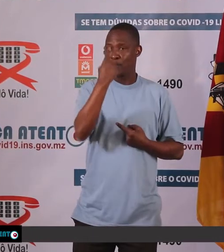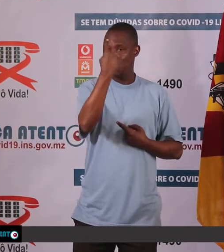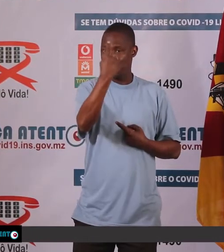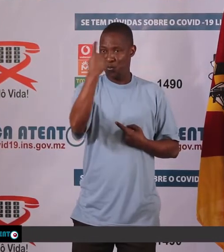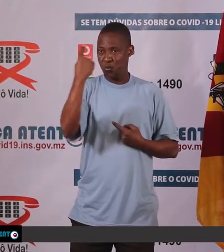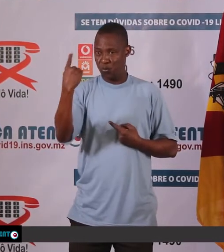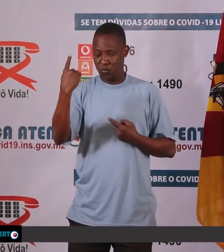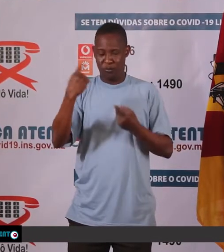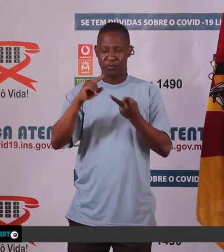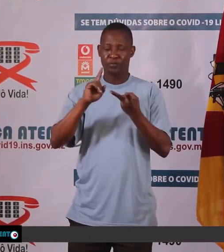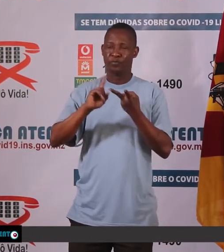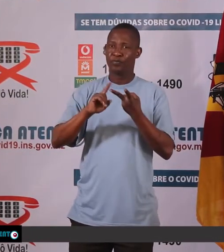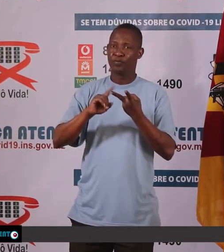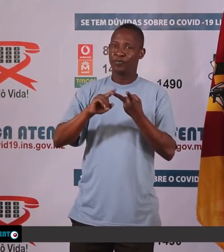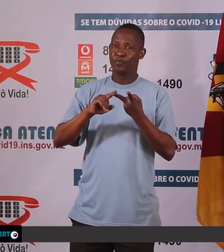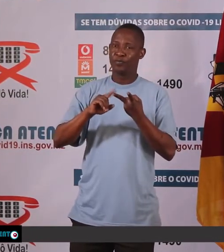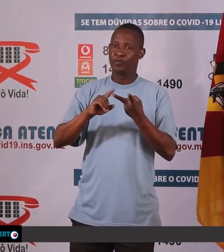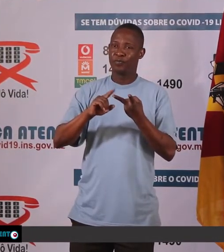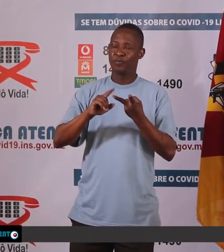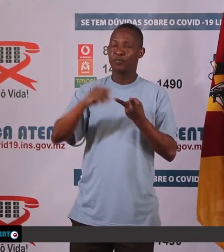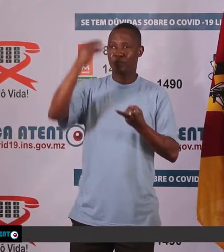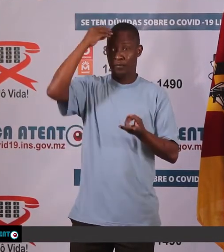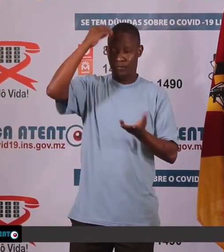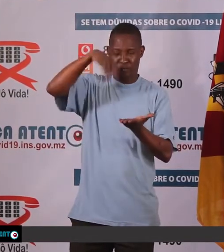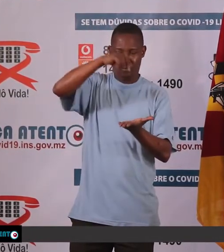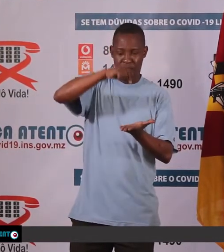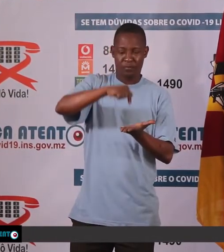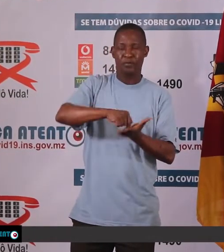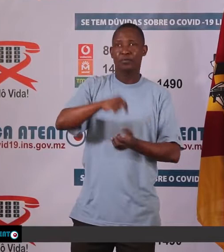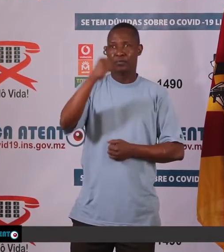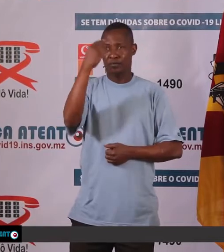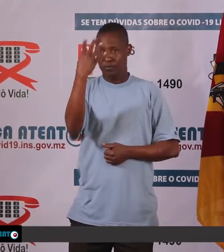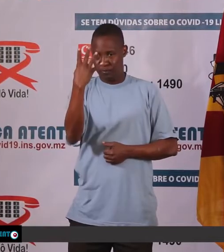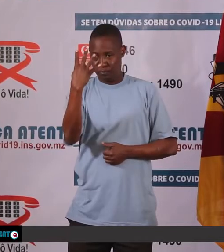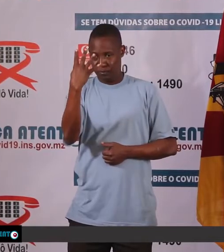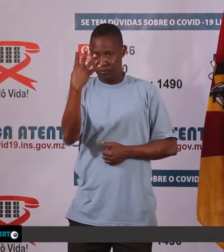e 4 na cidade de Maputo.